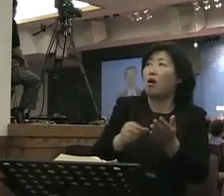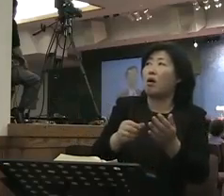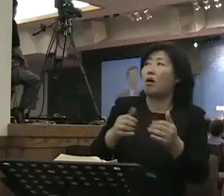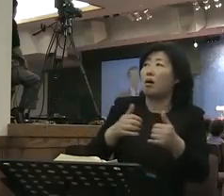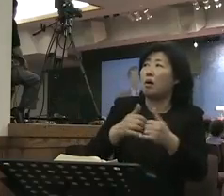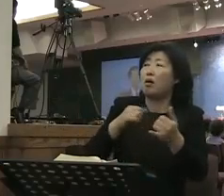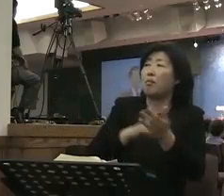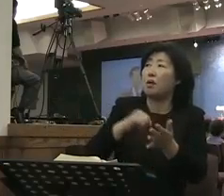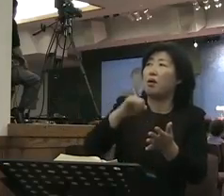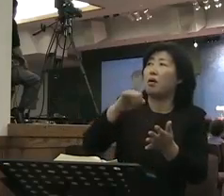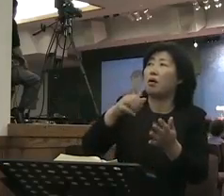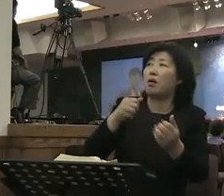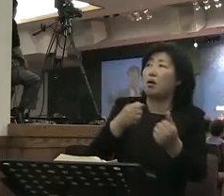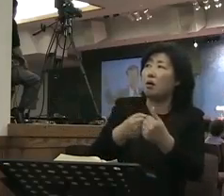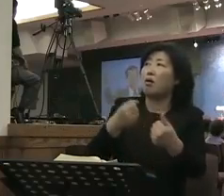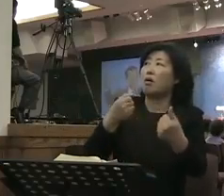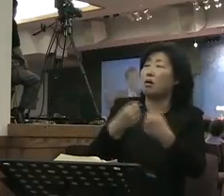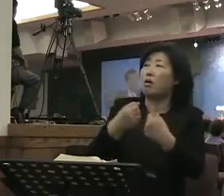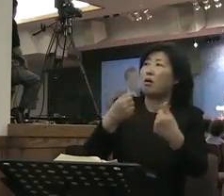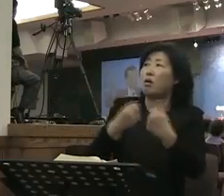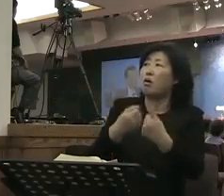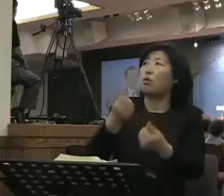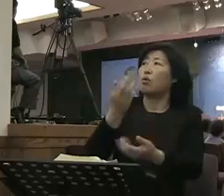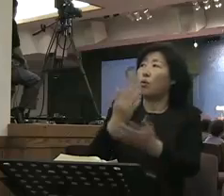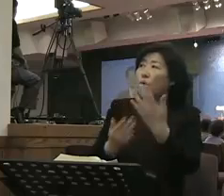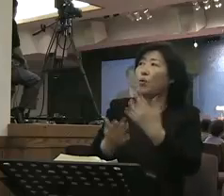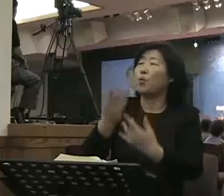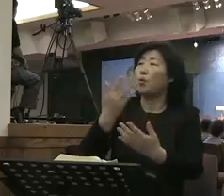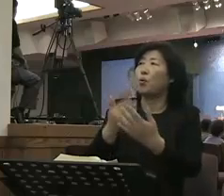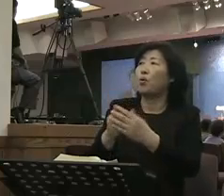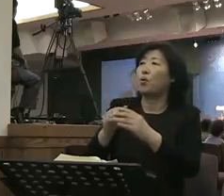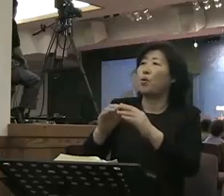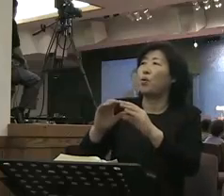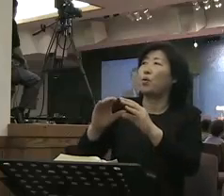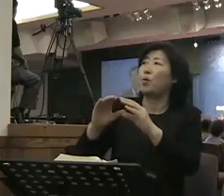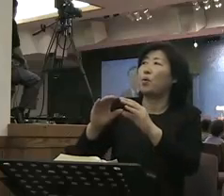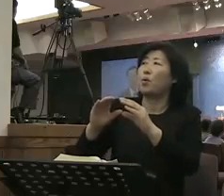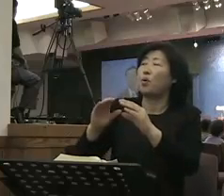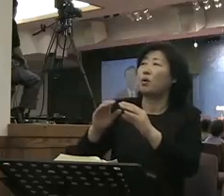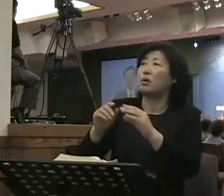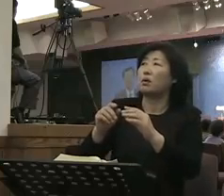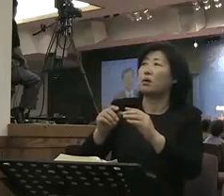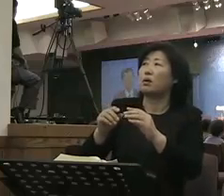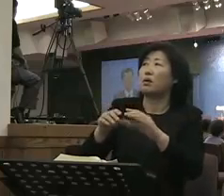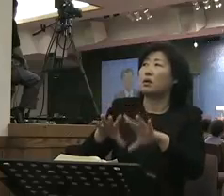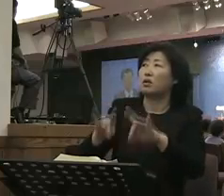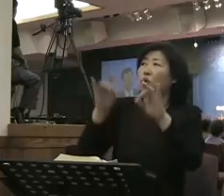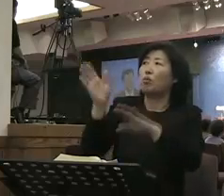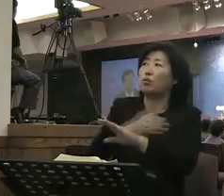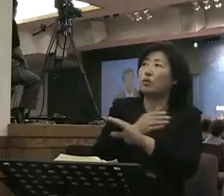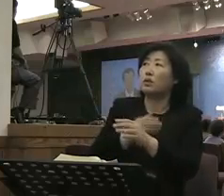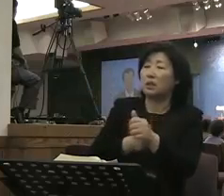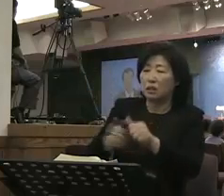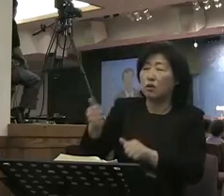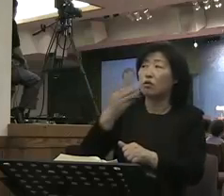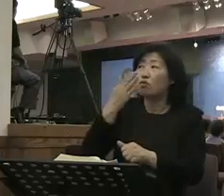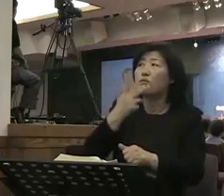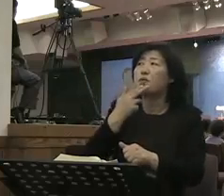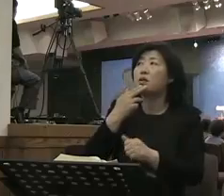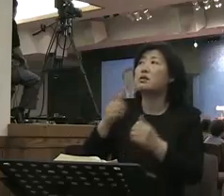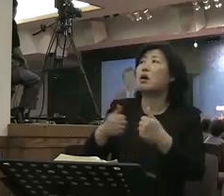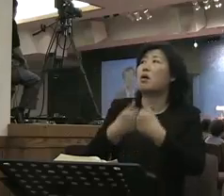싸우기 시작합니다. 불을 지펴서 그들을 태우려고 합니다. 근데 처음부터 이 싸움은 이길 수 없는